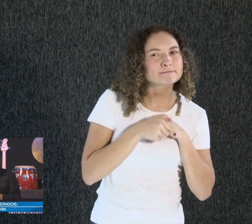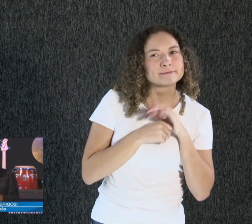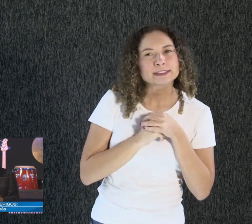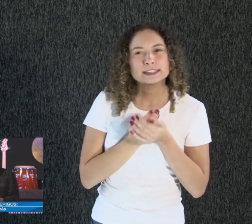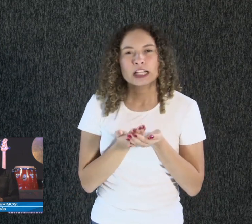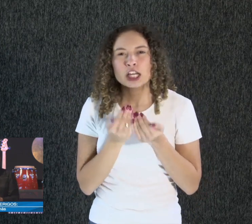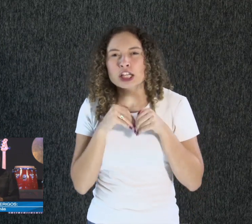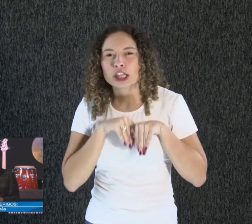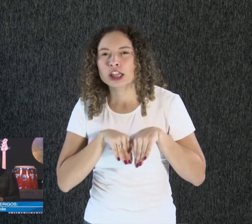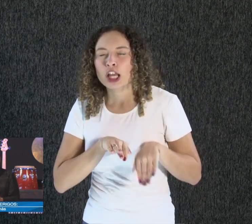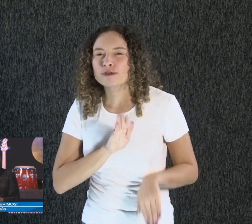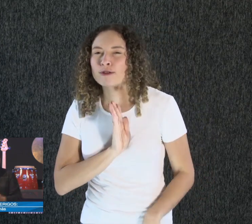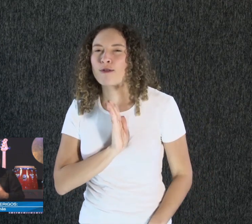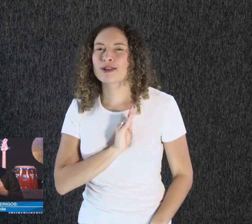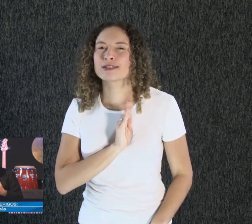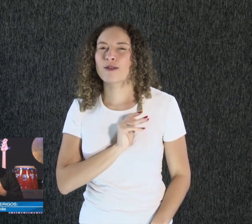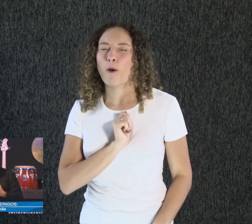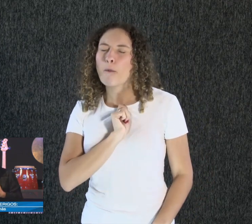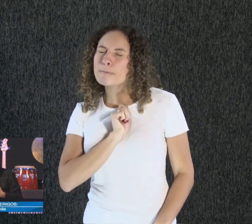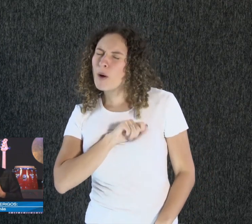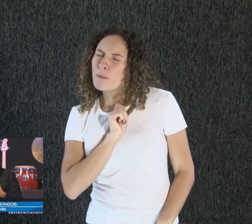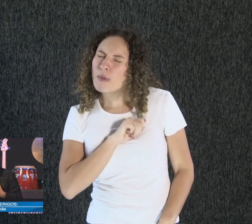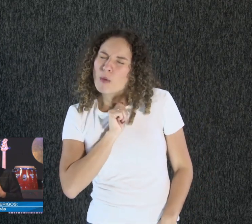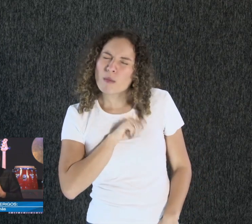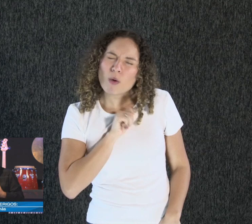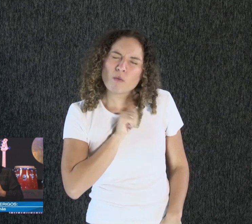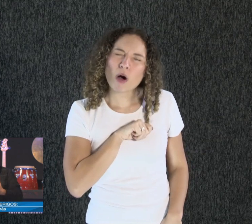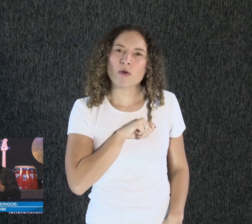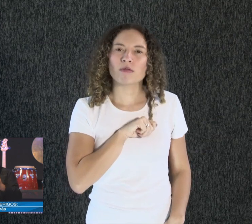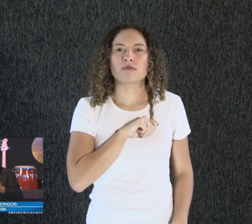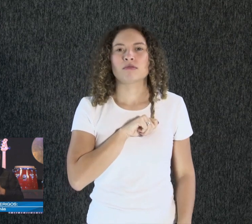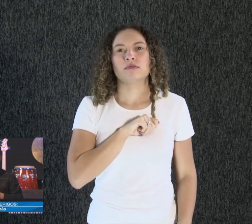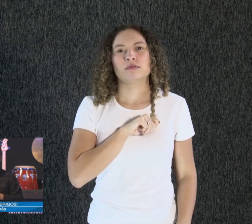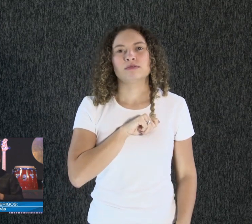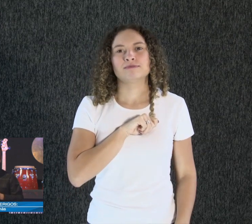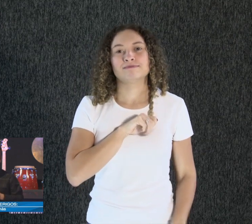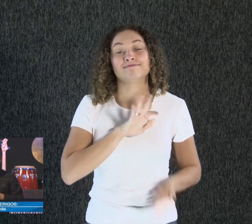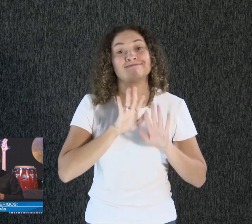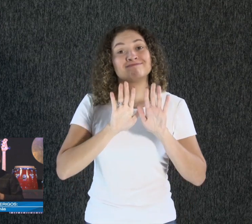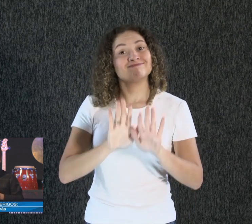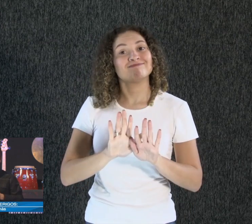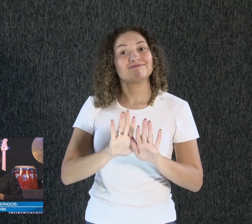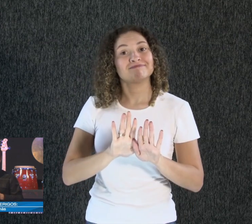que tramam, que têm maldade no coração.